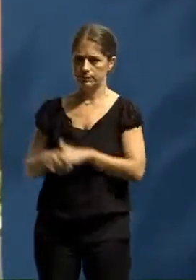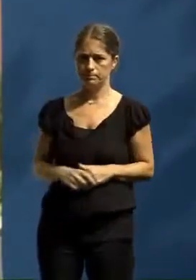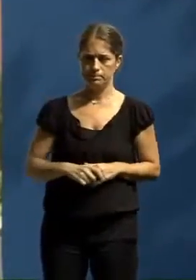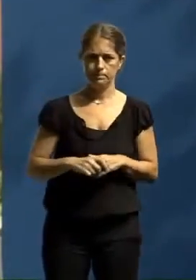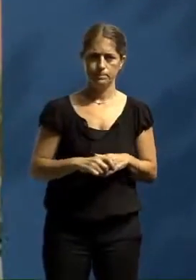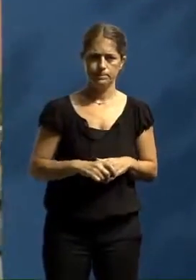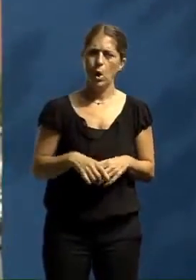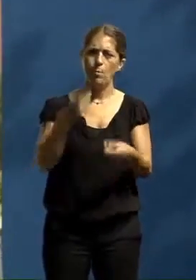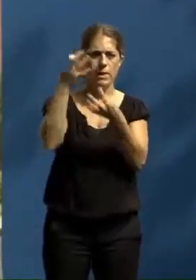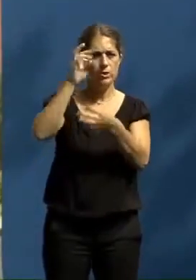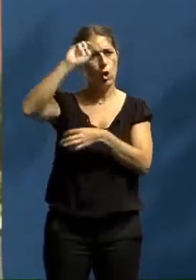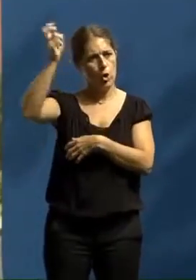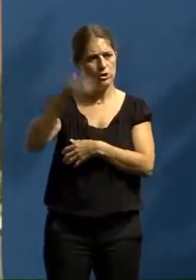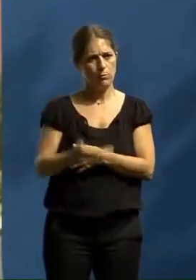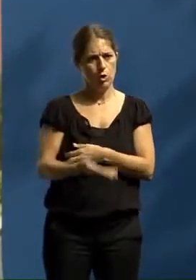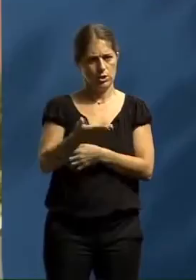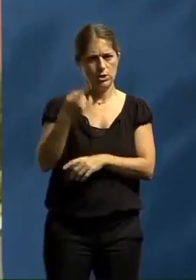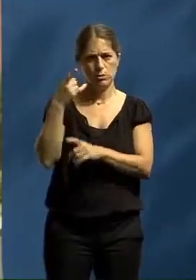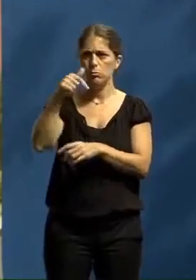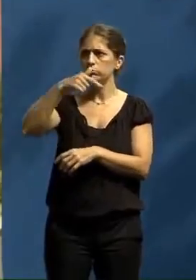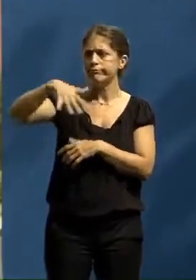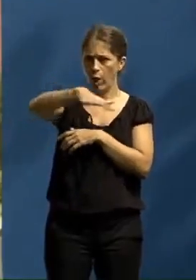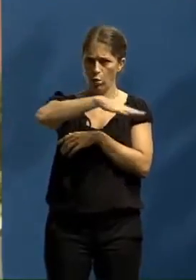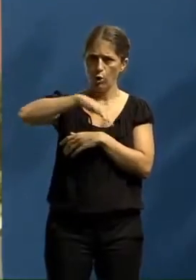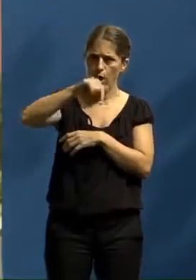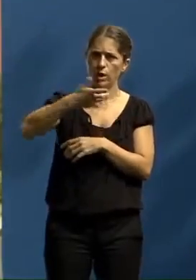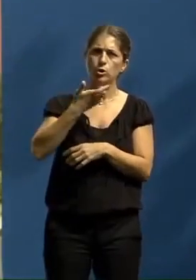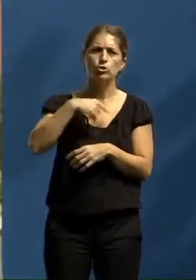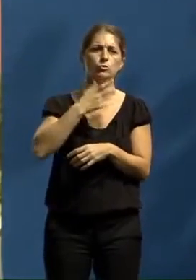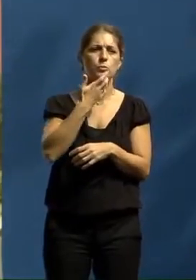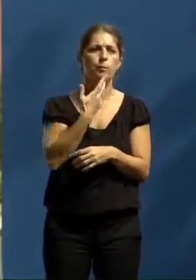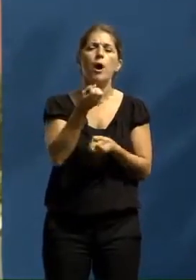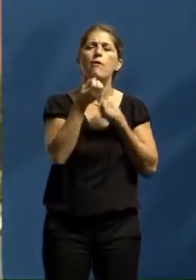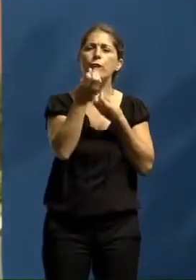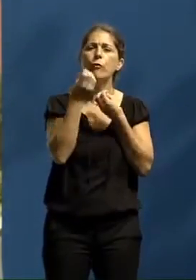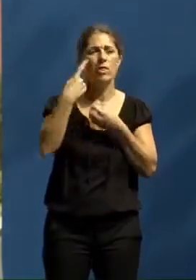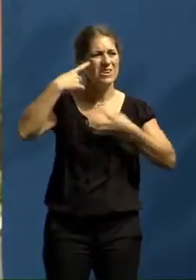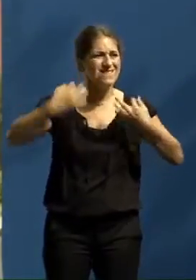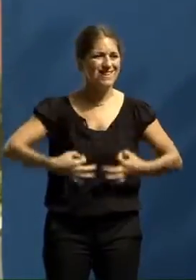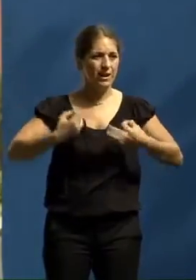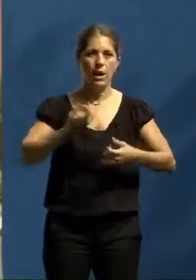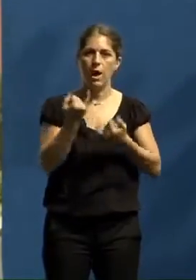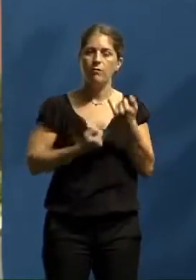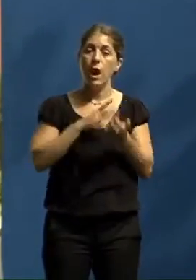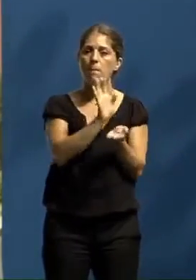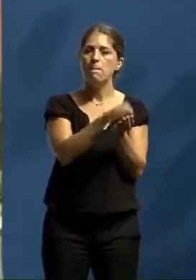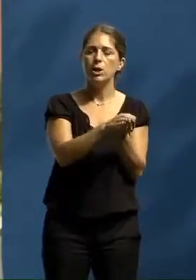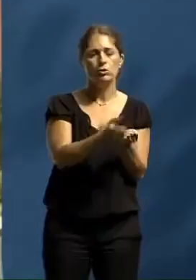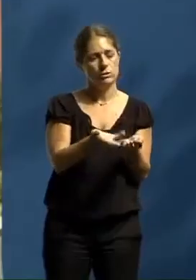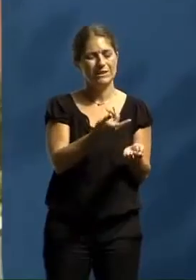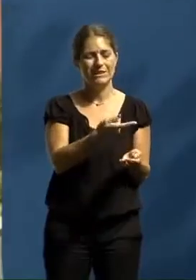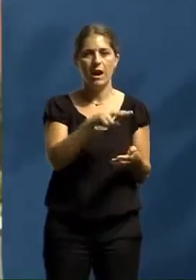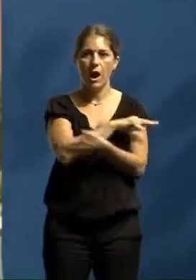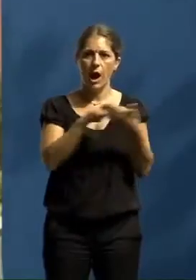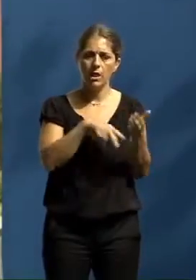Temos outra serie de medidas importantes tamén para esta comarca. Queremos unha información veraz, como dixo Carmen, de etiquetaxe do mexilón galego, para que non nos